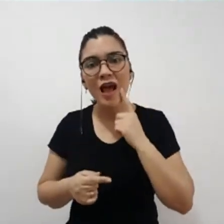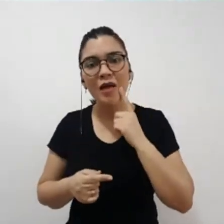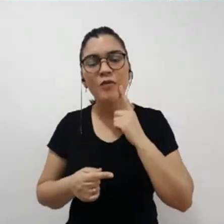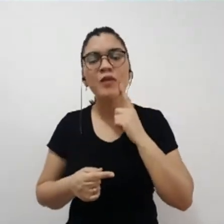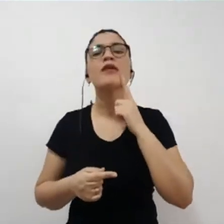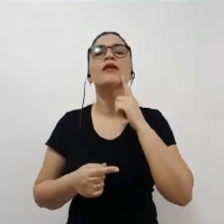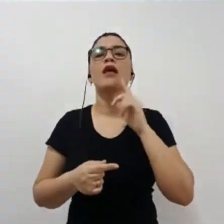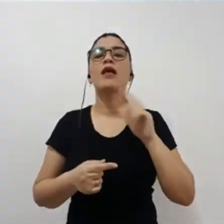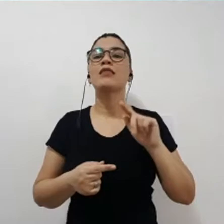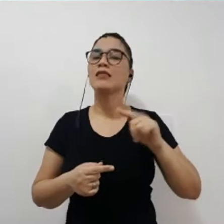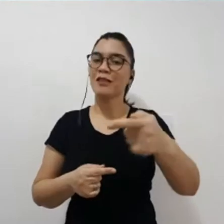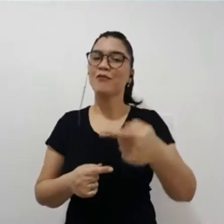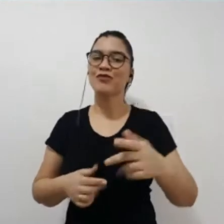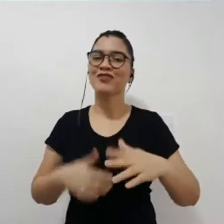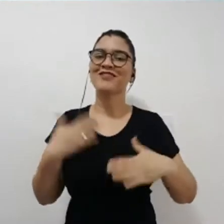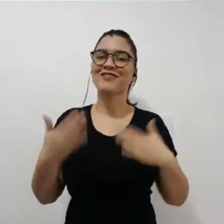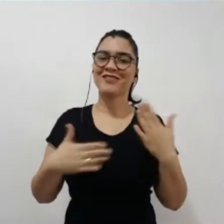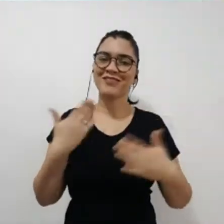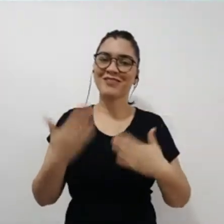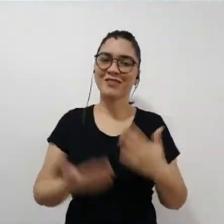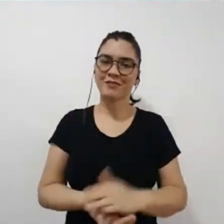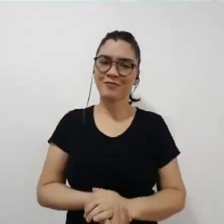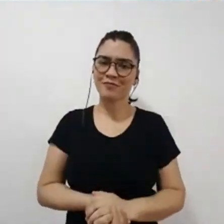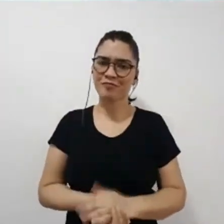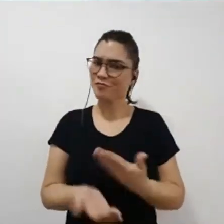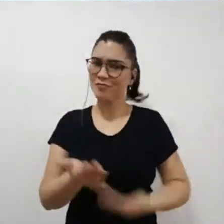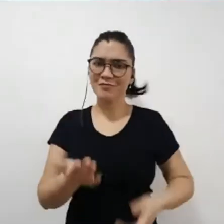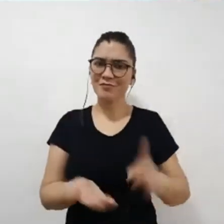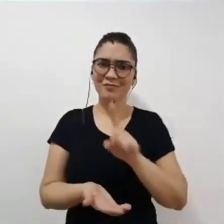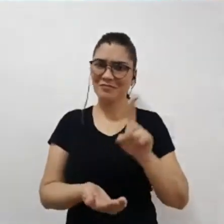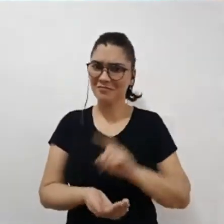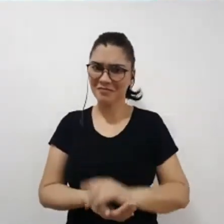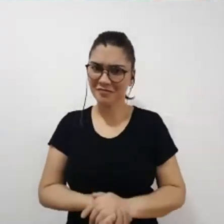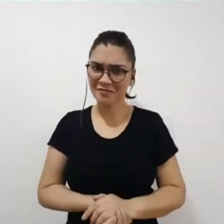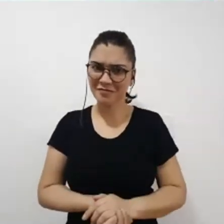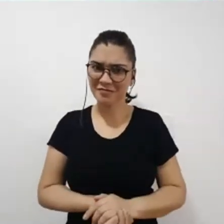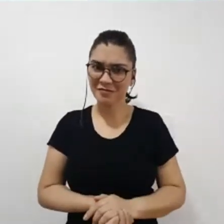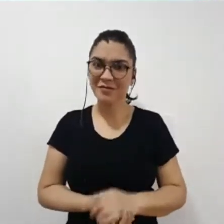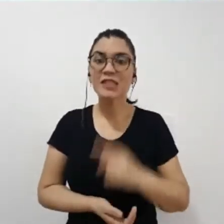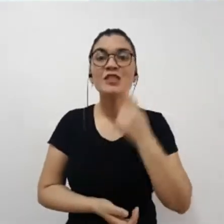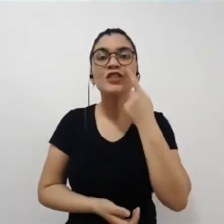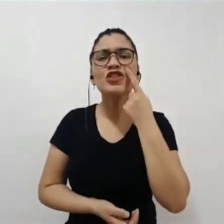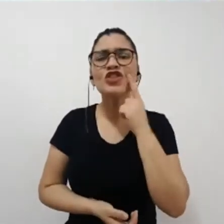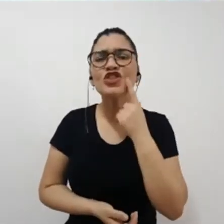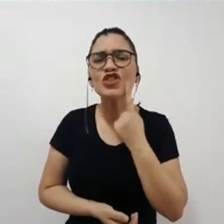As lágrimas da vida cristã, elas nunca se perdem.